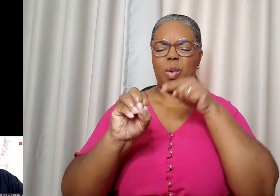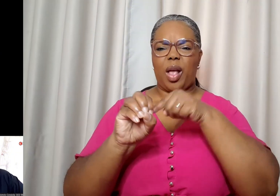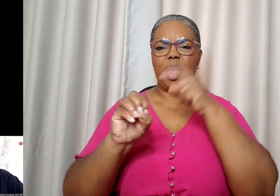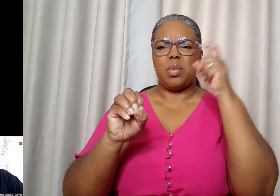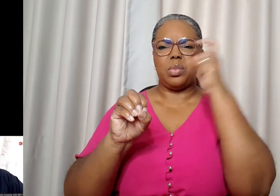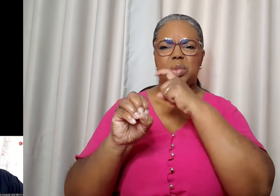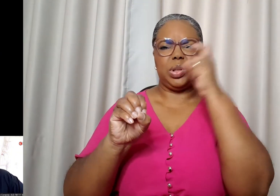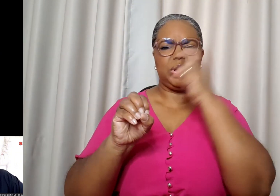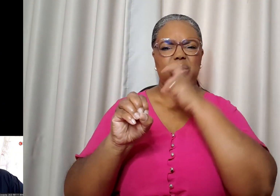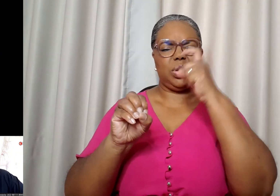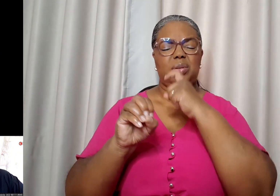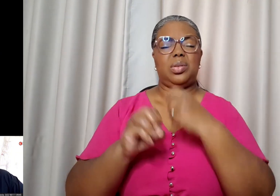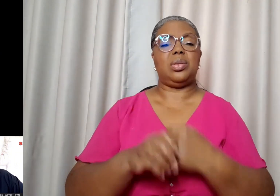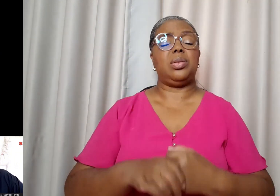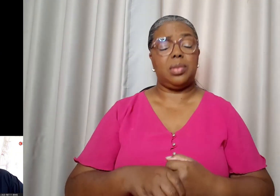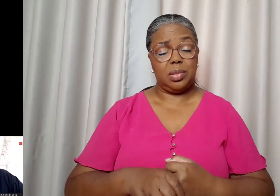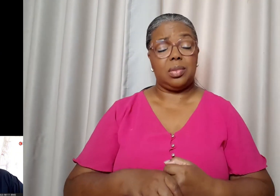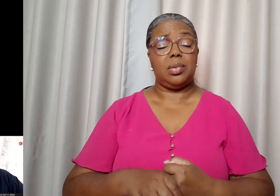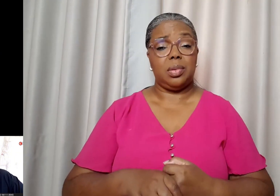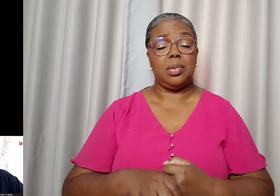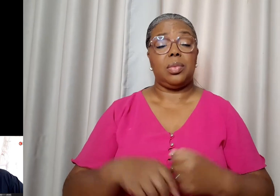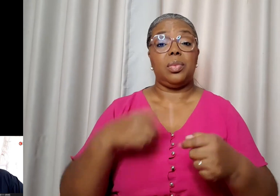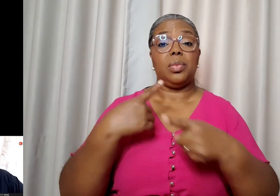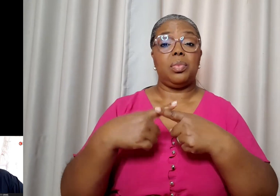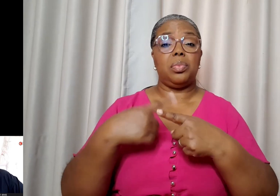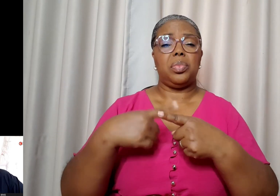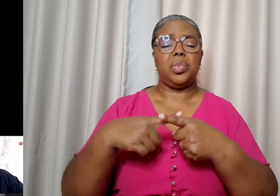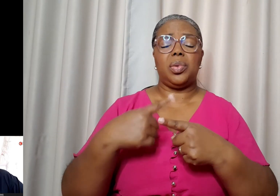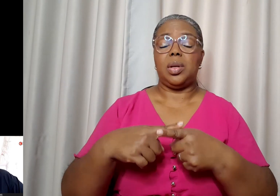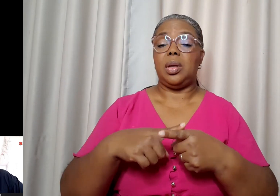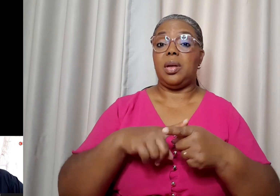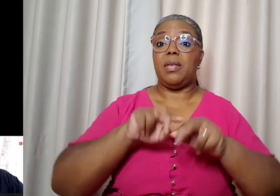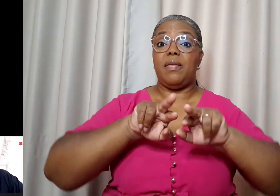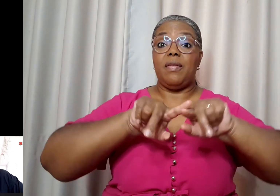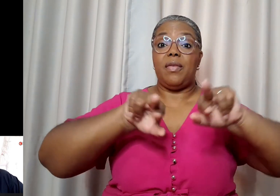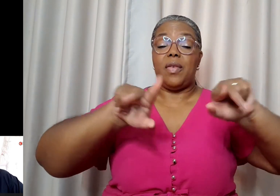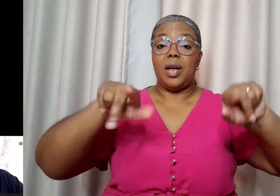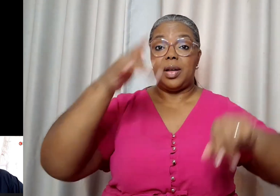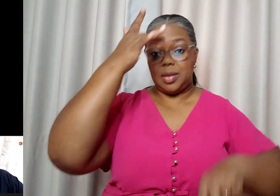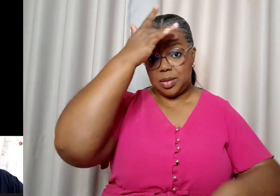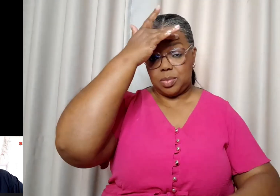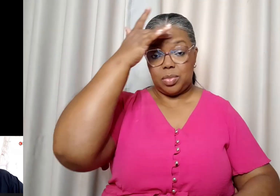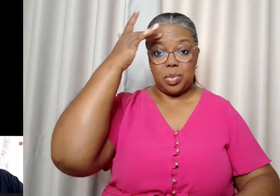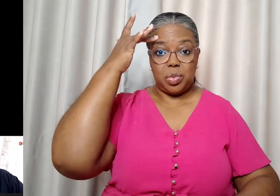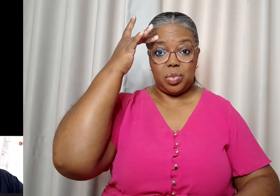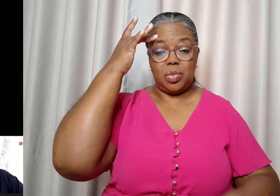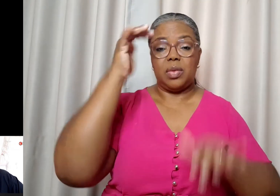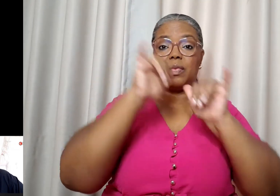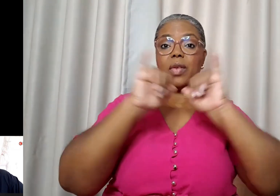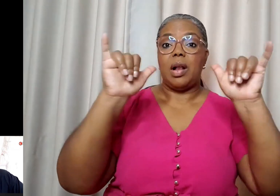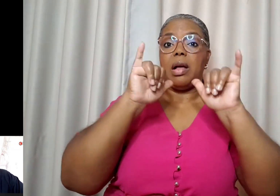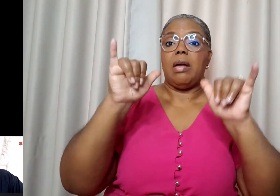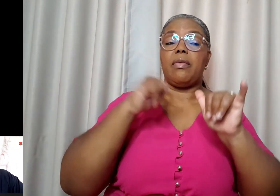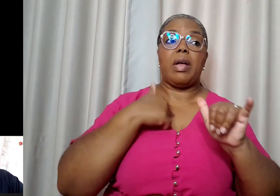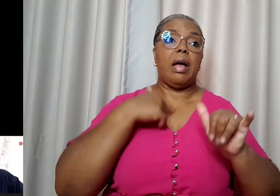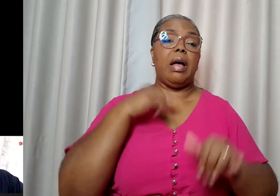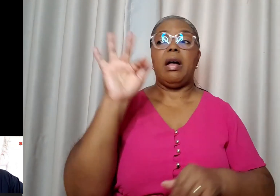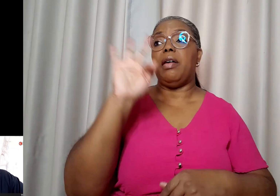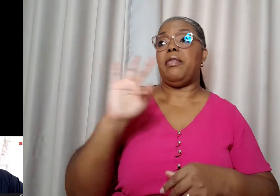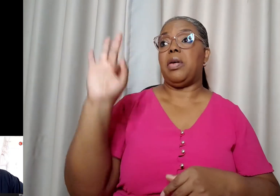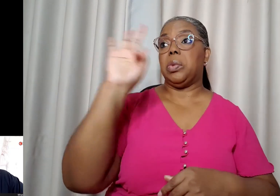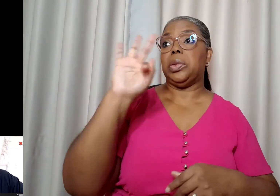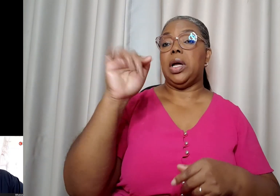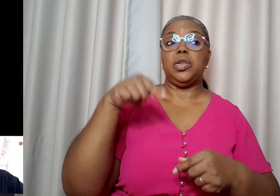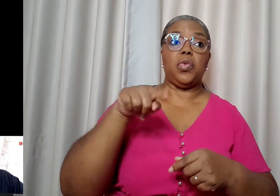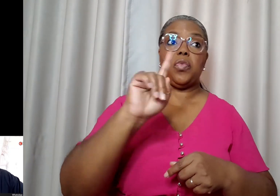Quantas pessoas deixaram de fazer faculdade porque Jesus estava voltando? Quantas pessoas deixaram de construir a